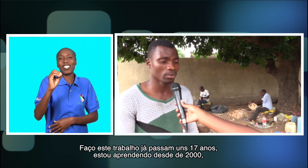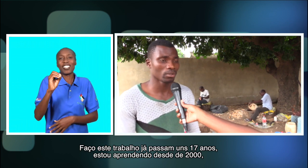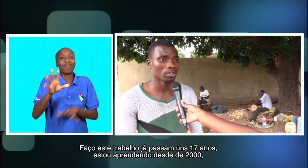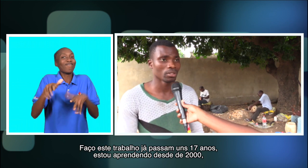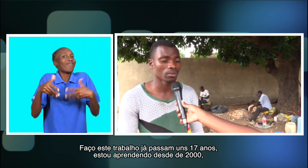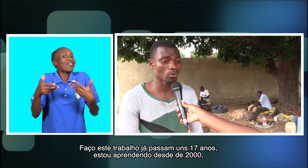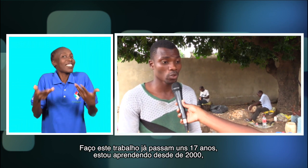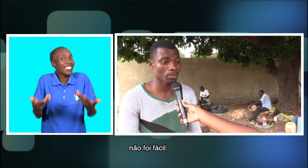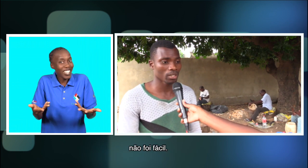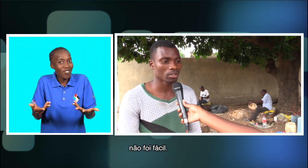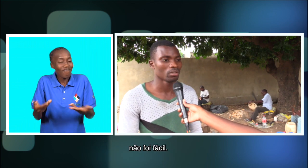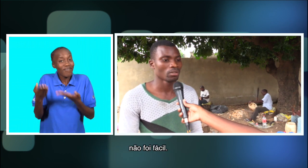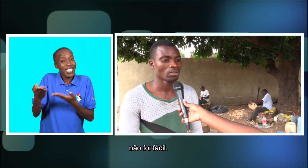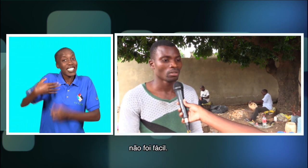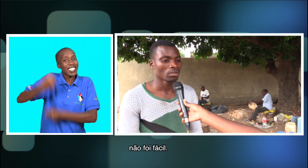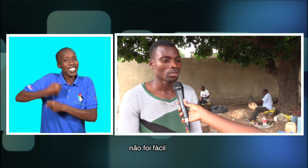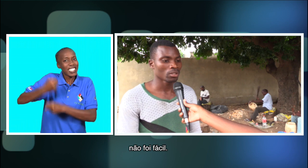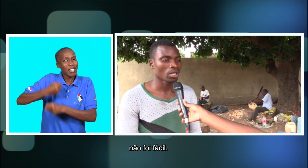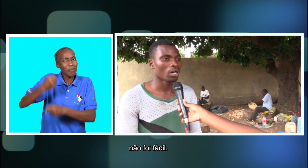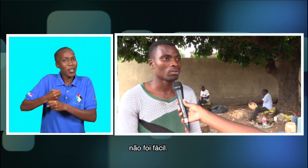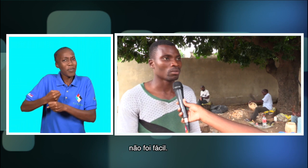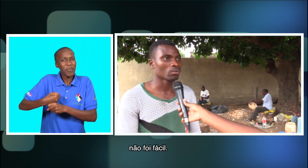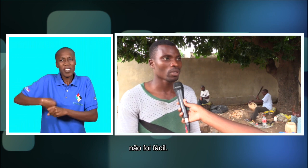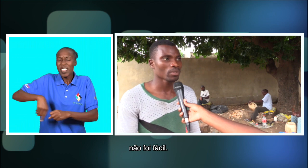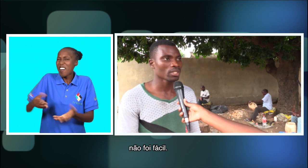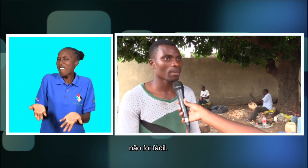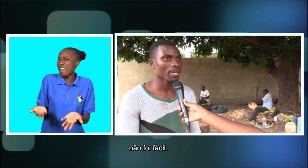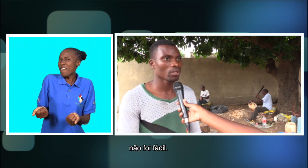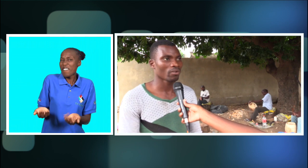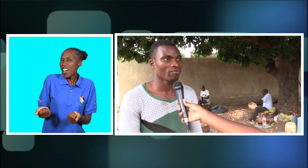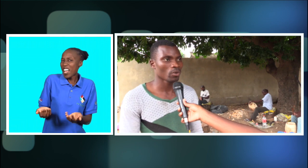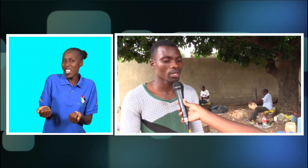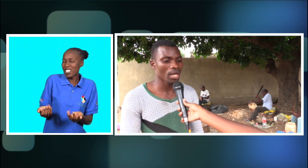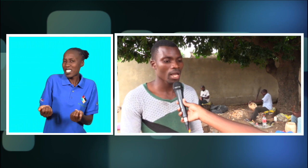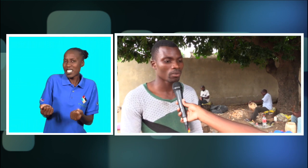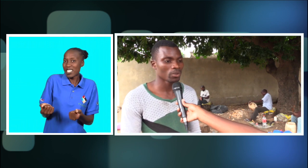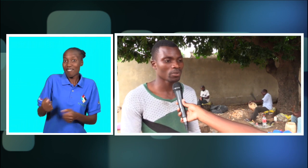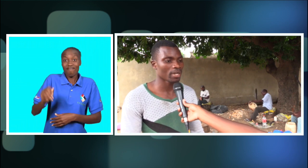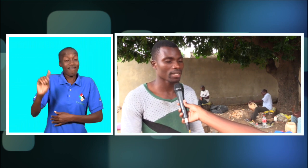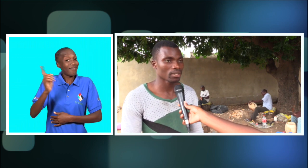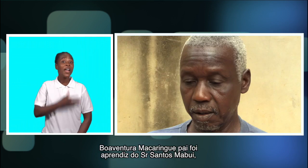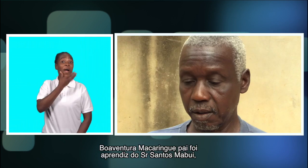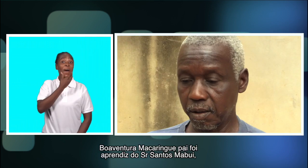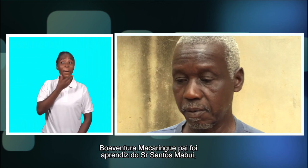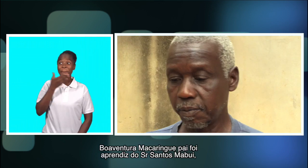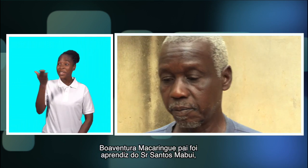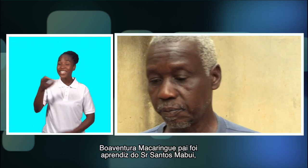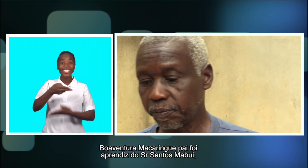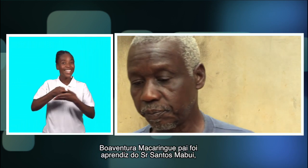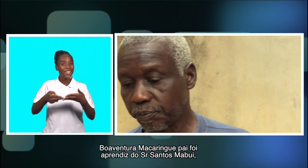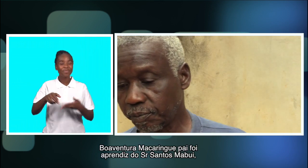o ano de 2000. Então, enquanto este trabalho não foi algo muito fácil,